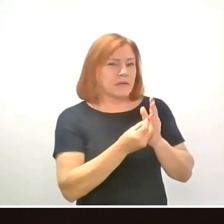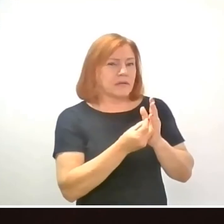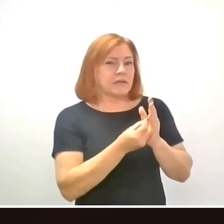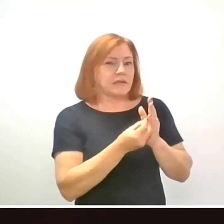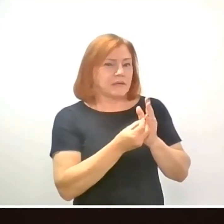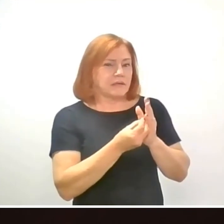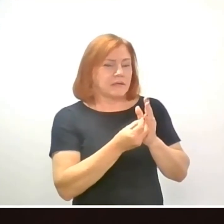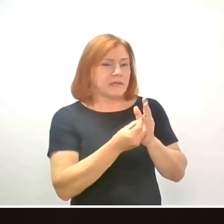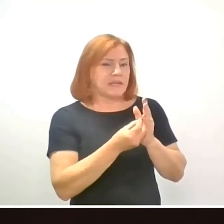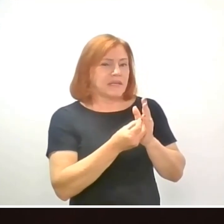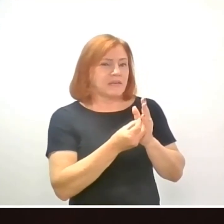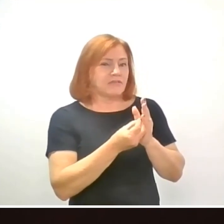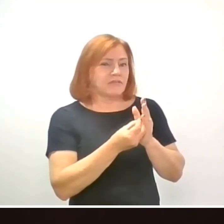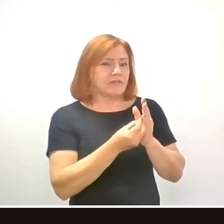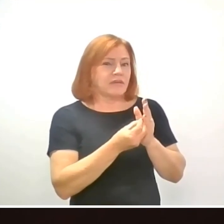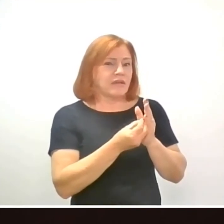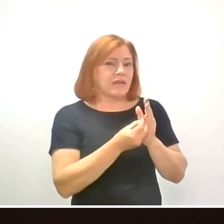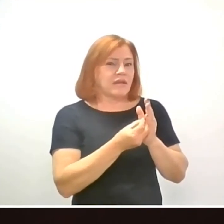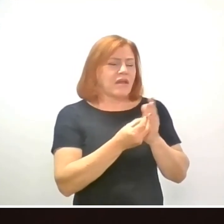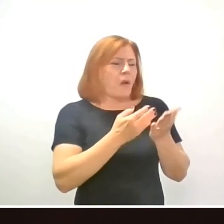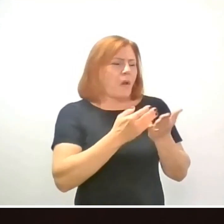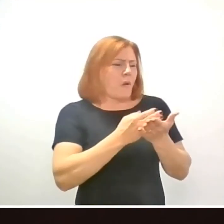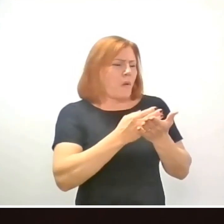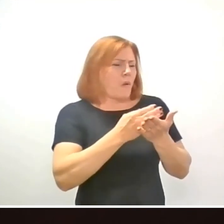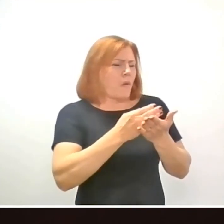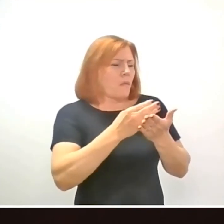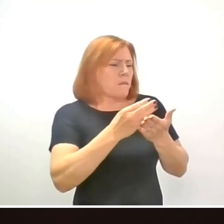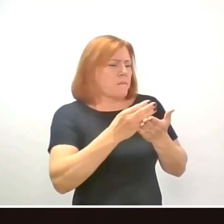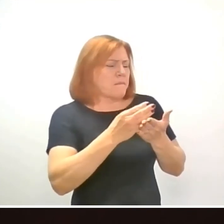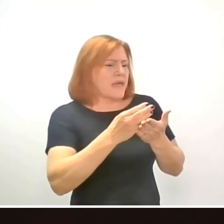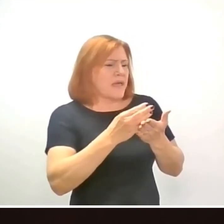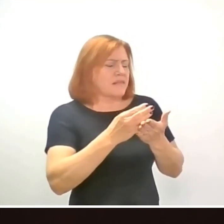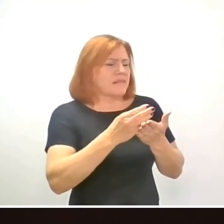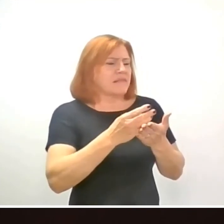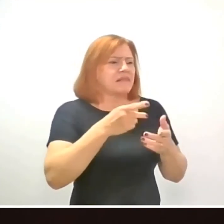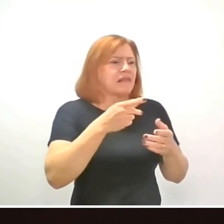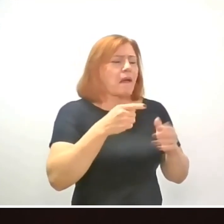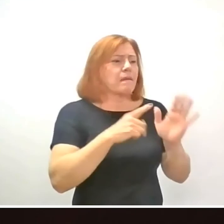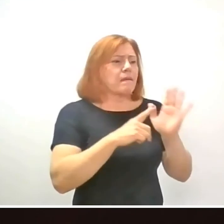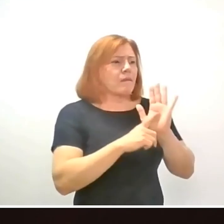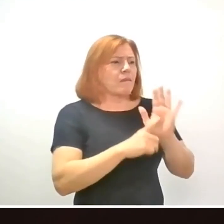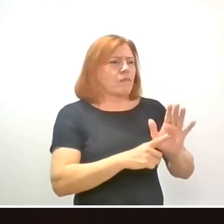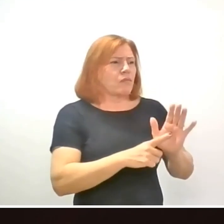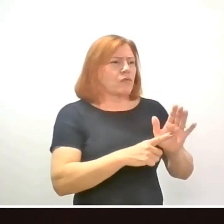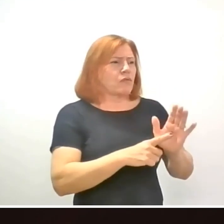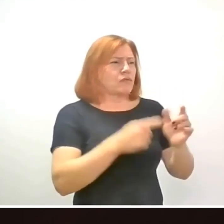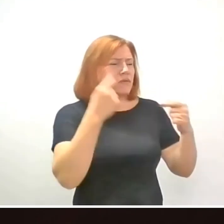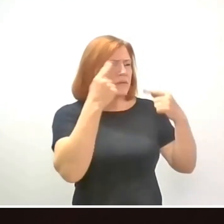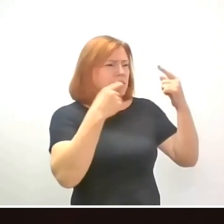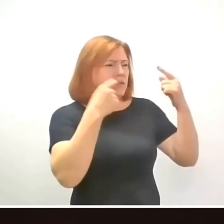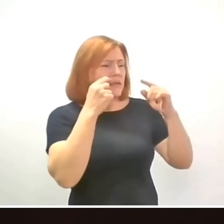antes da promessa para os vencedores. Mas a partir de Tiatira, da quarta igreja,